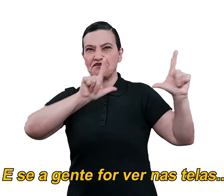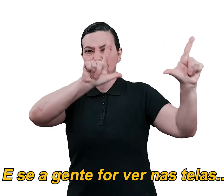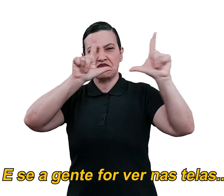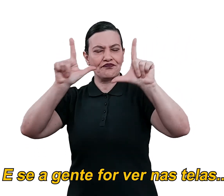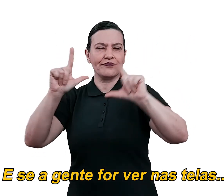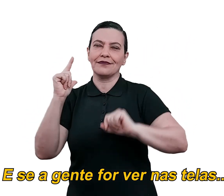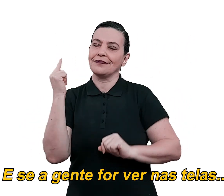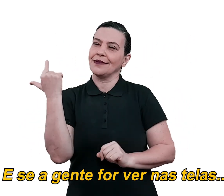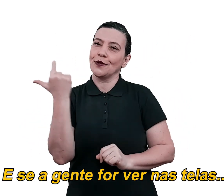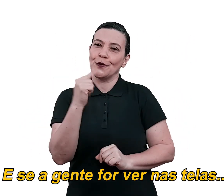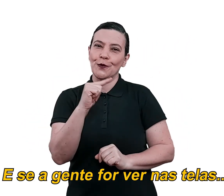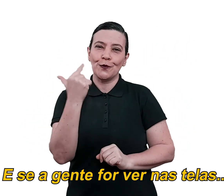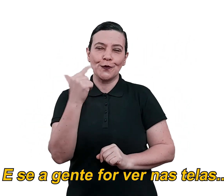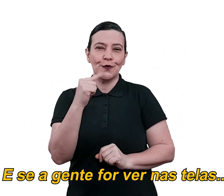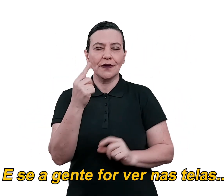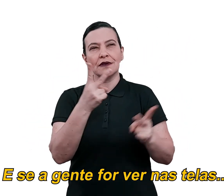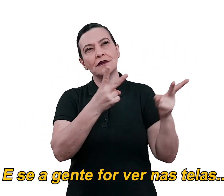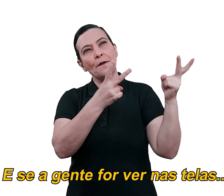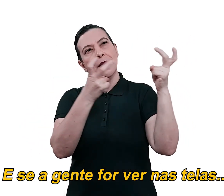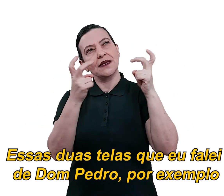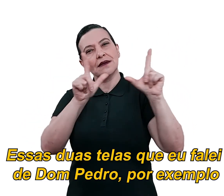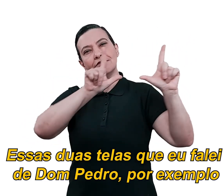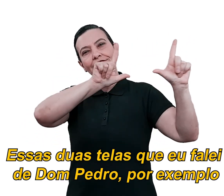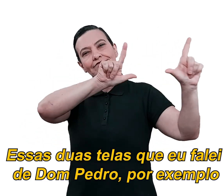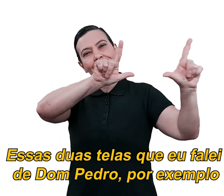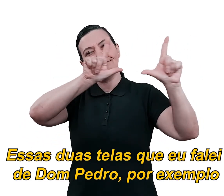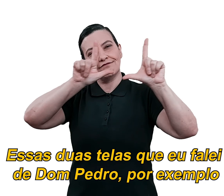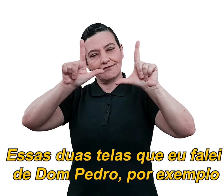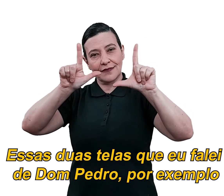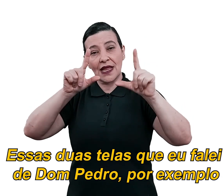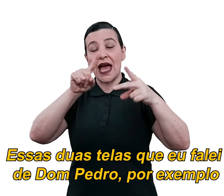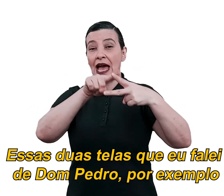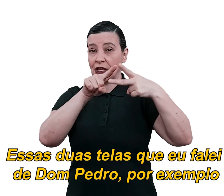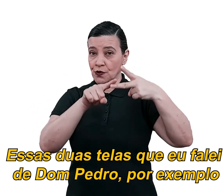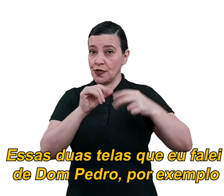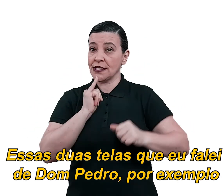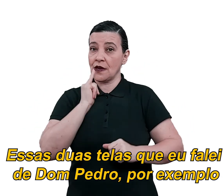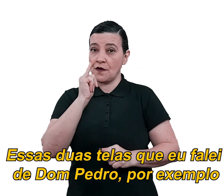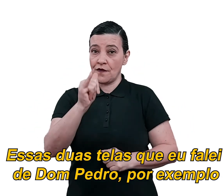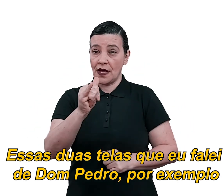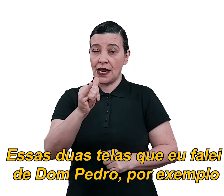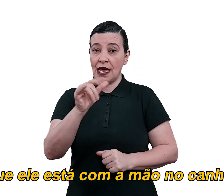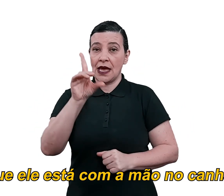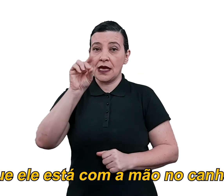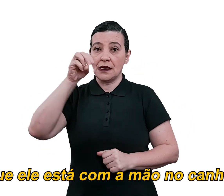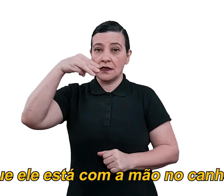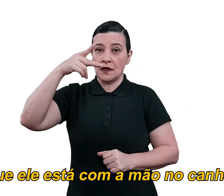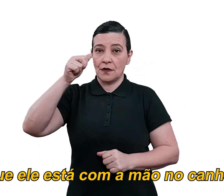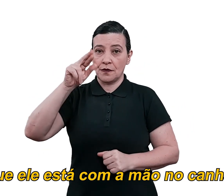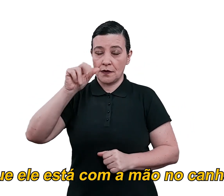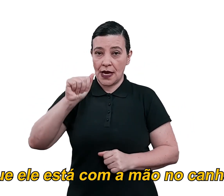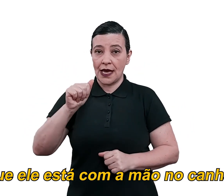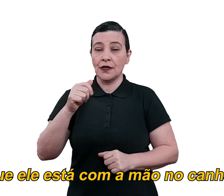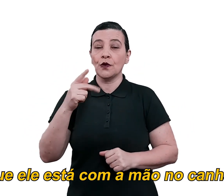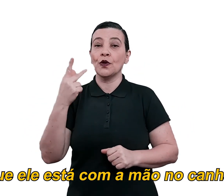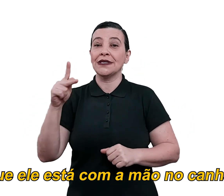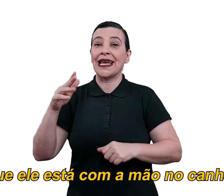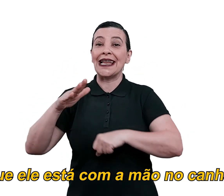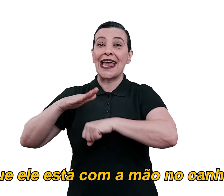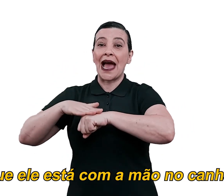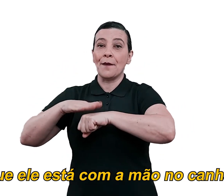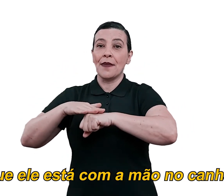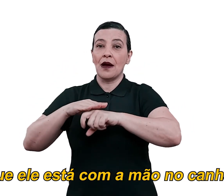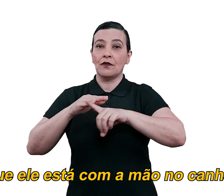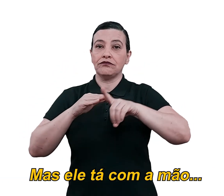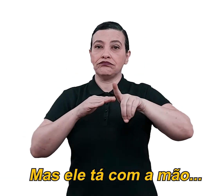né? E se a gente for ver nas telas, essas duas telas que eu falei, que Dom Pedro, por exemplo, ele está com a mão no canhão,